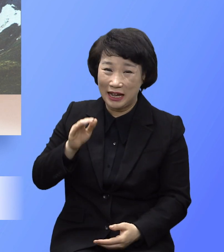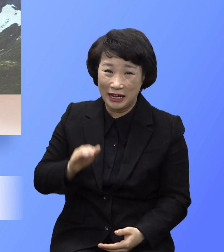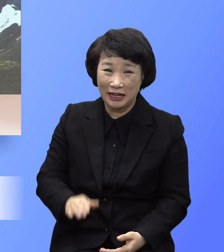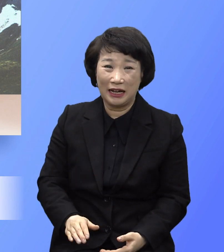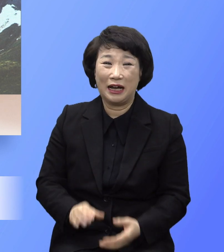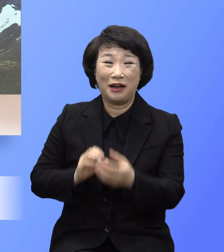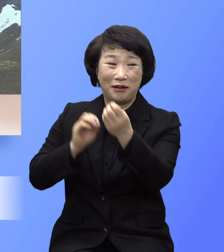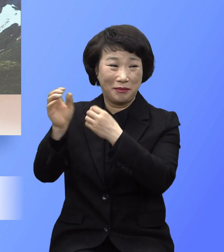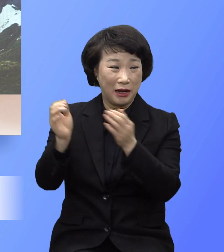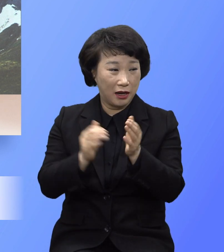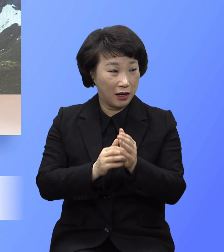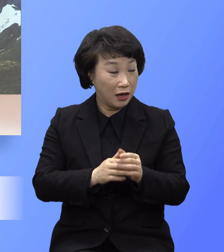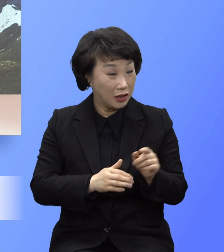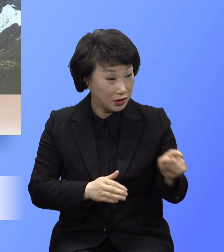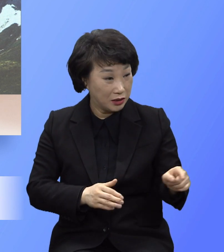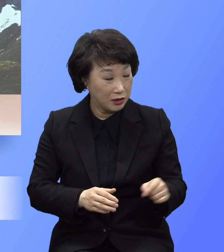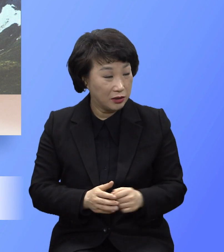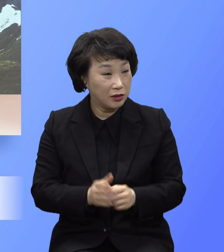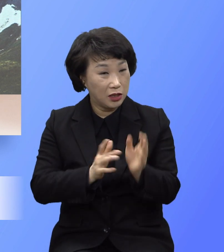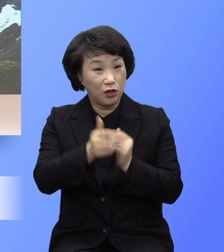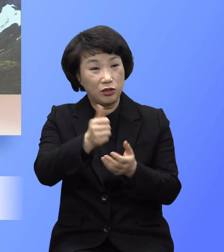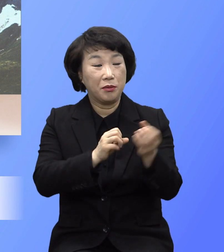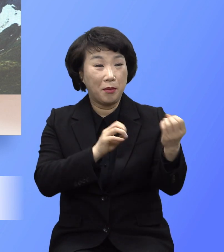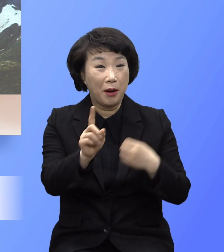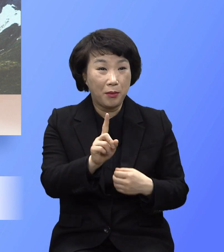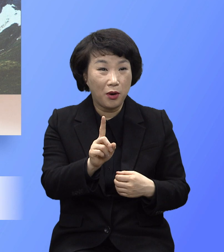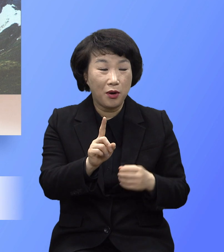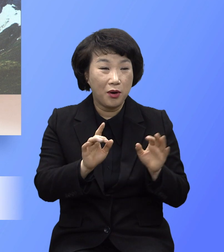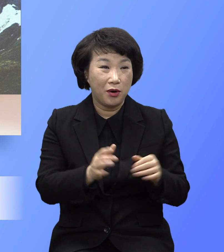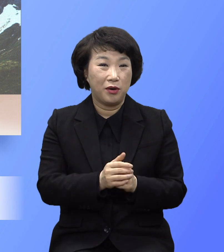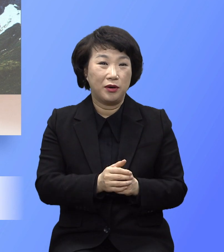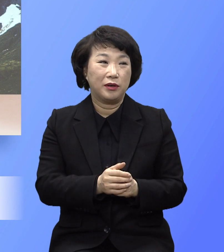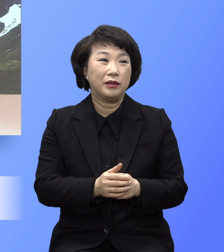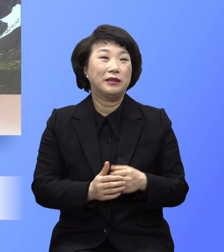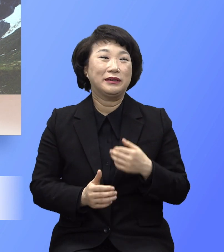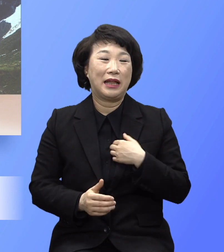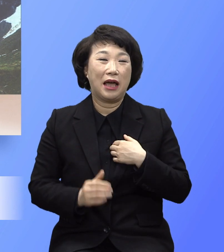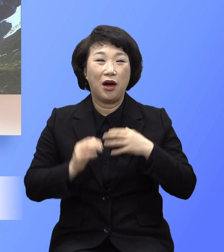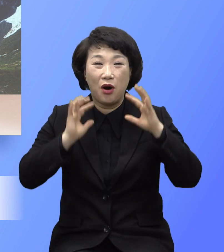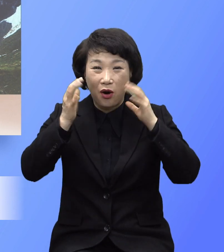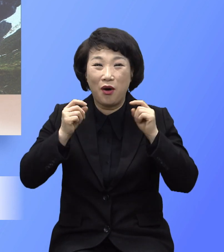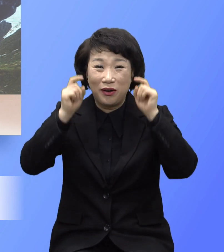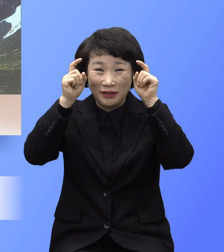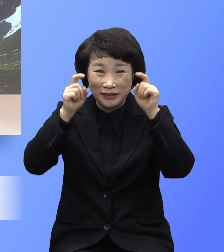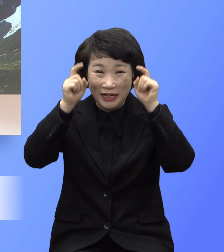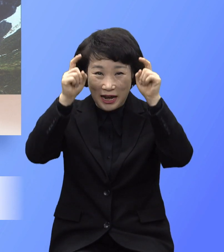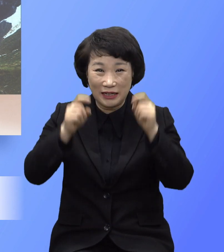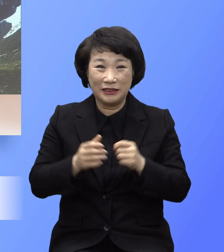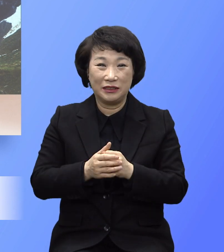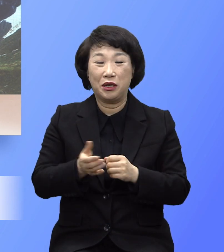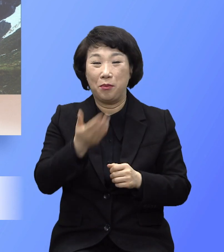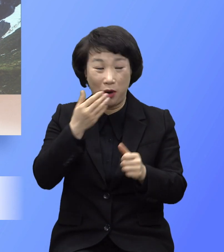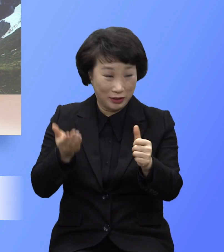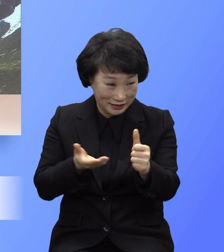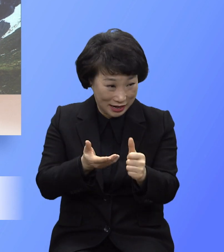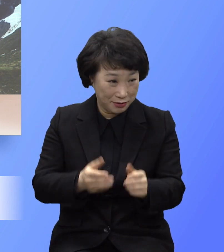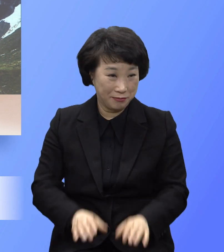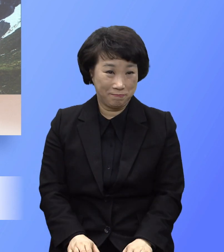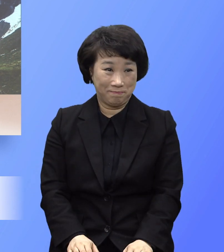주께서 아시나이다. 예수께서 가라사대 내 양을